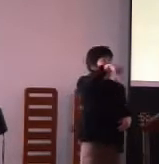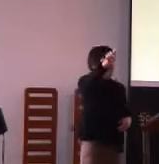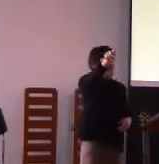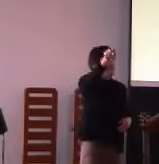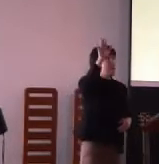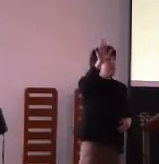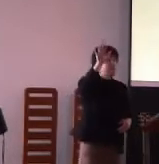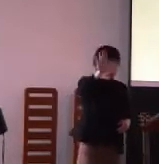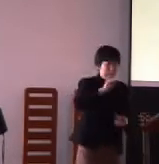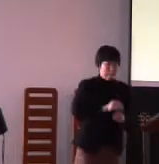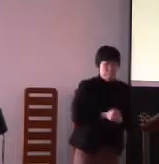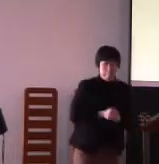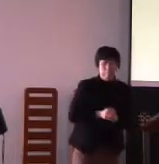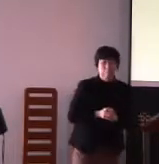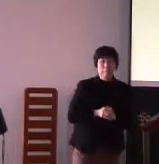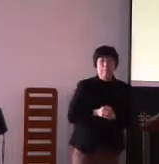カナダへ行きました。